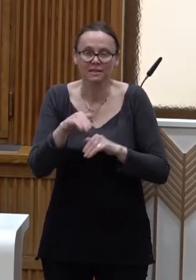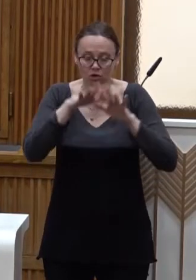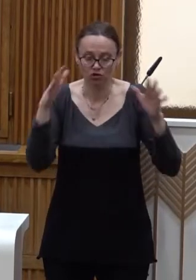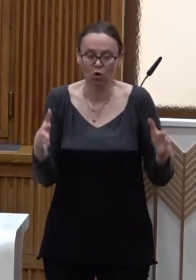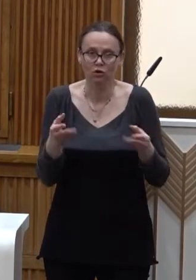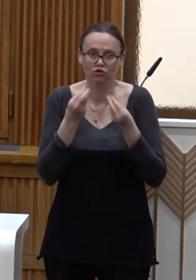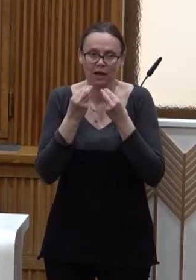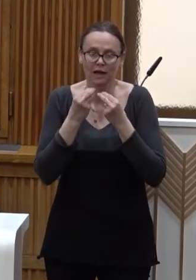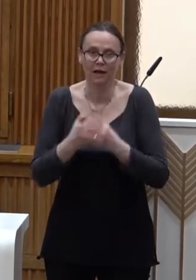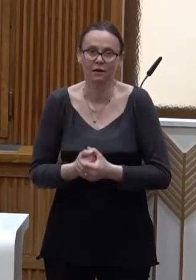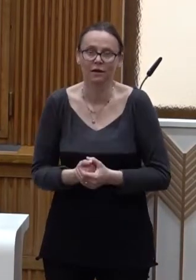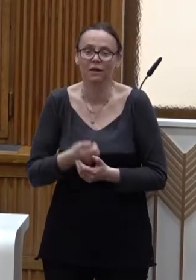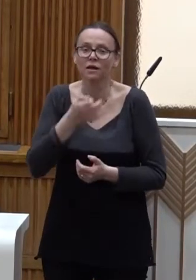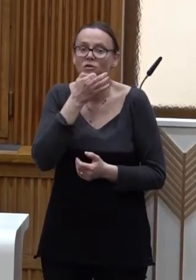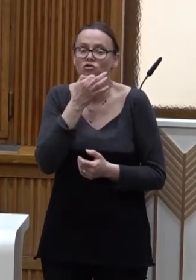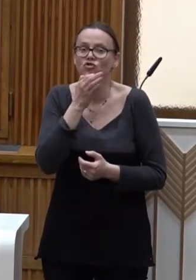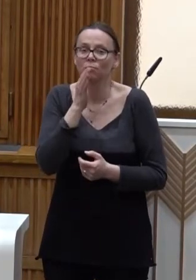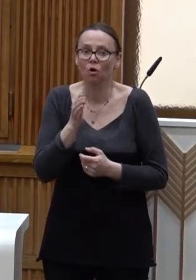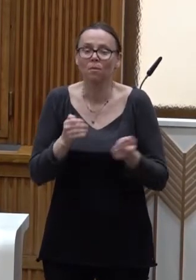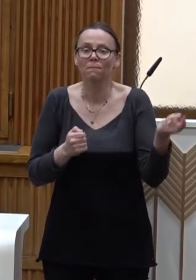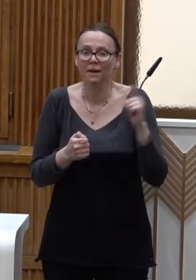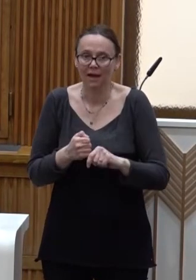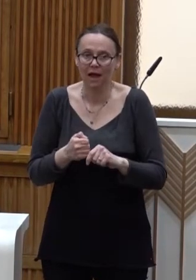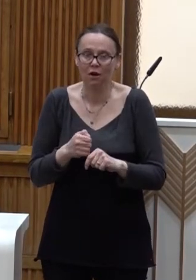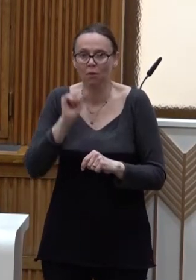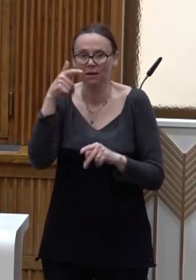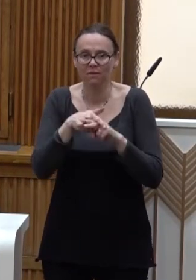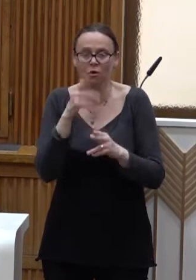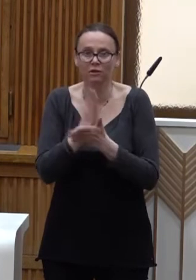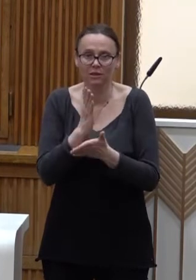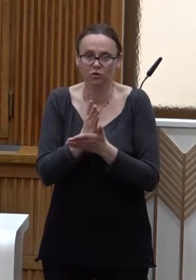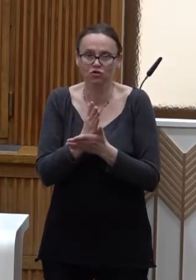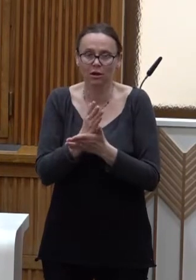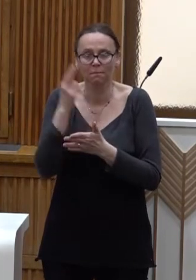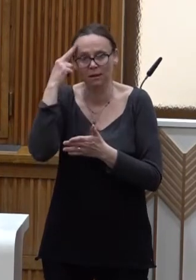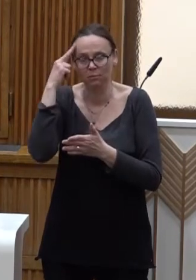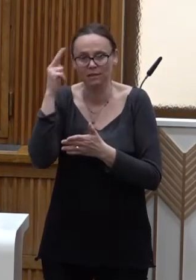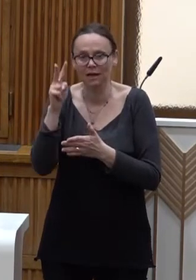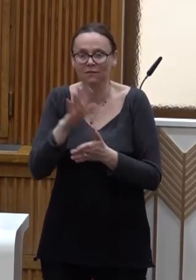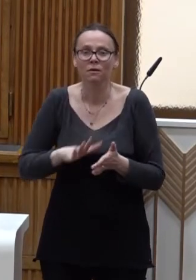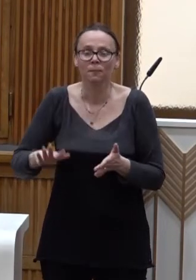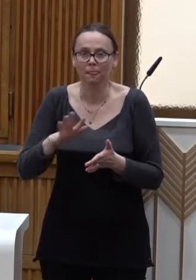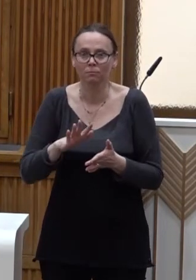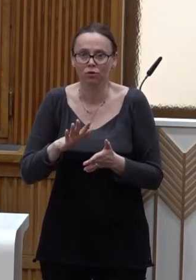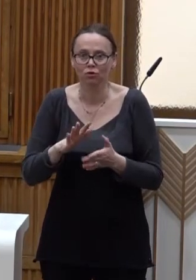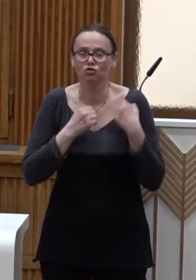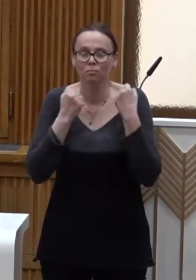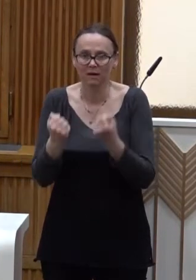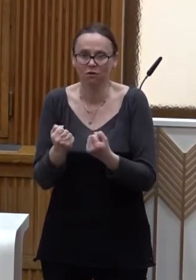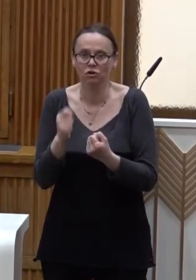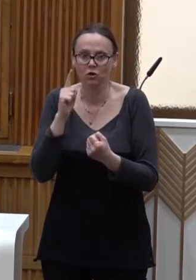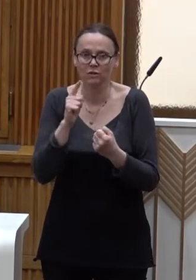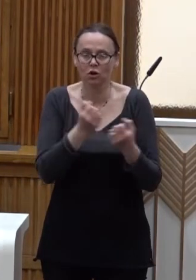količine hrane. Vkolikor bo prihajalo in prve motnje so že zaznane tudi v segmentu prevoza